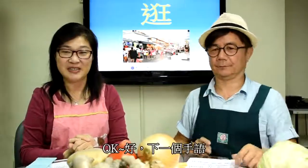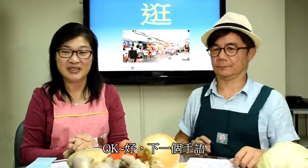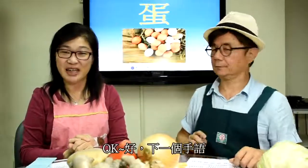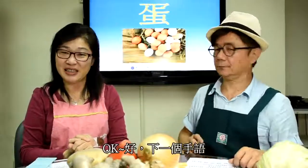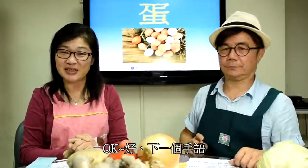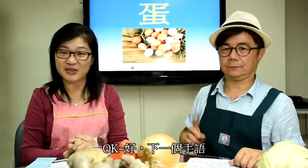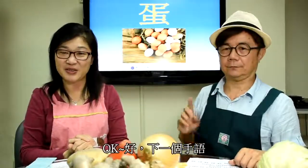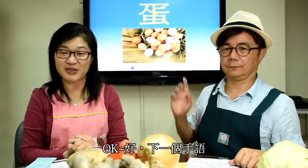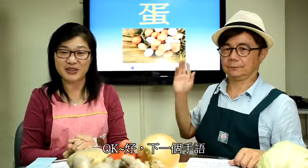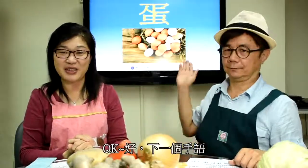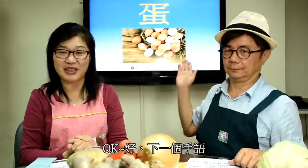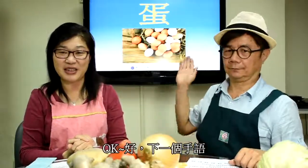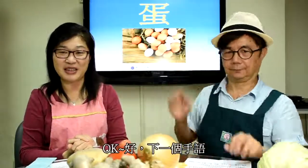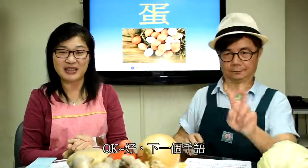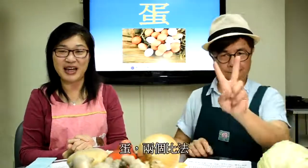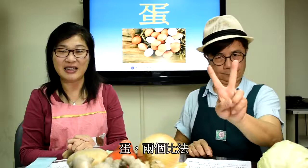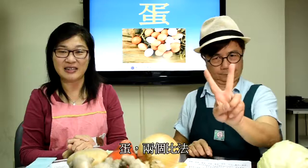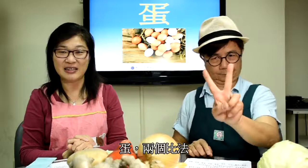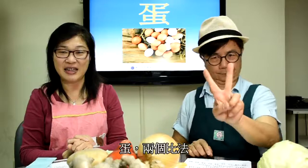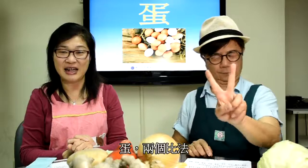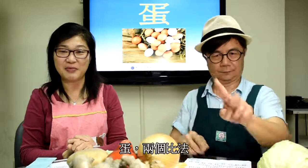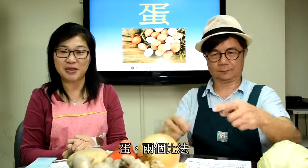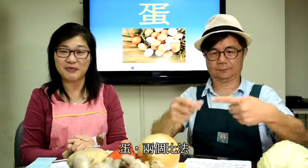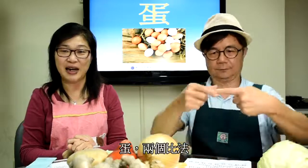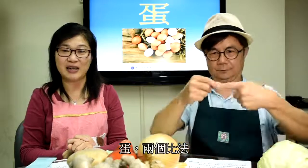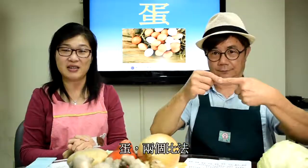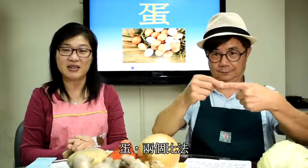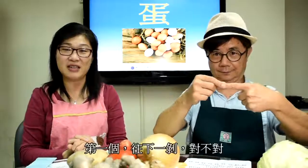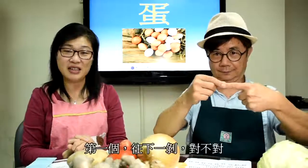一个手语，蛋，两个笔法，第一个